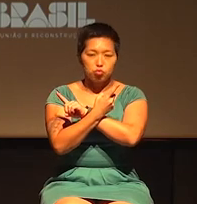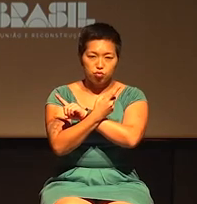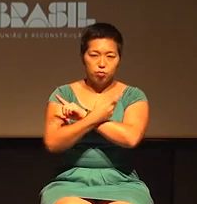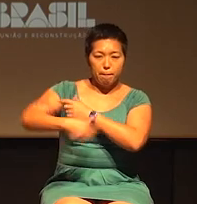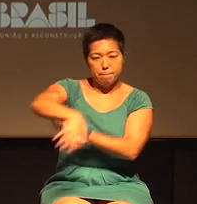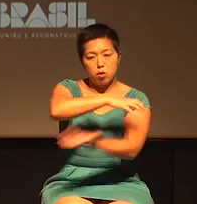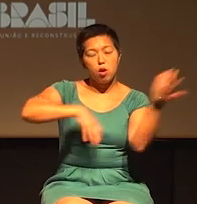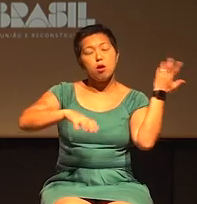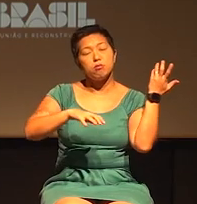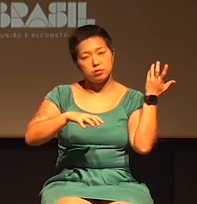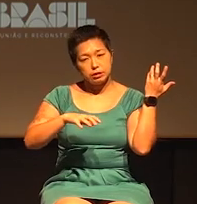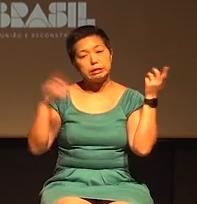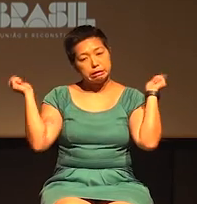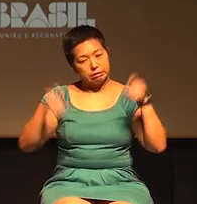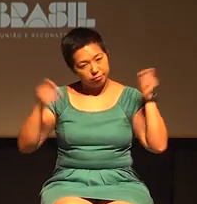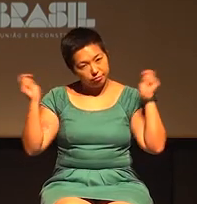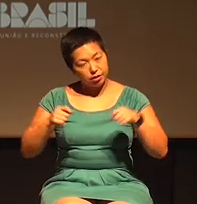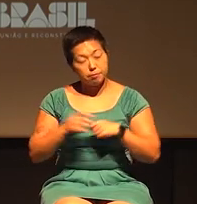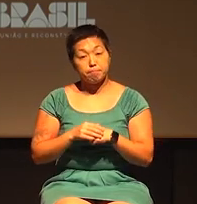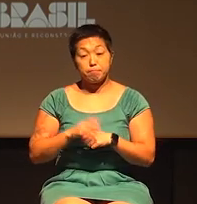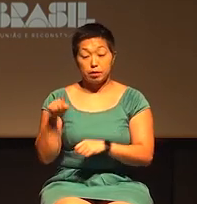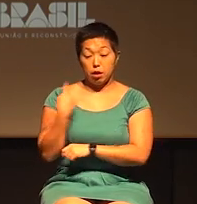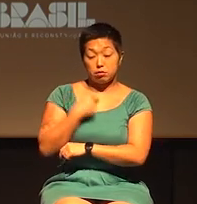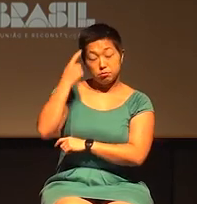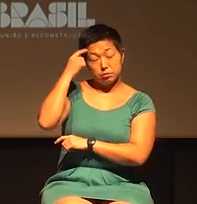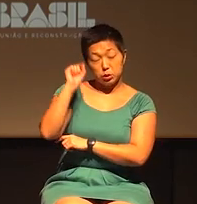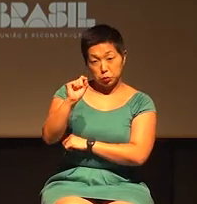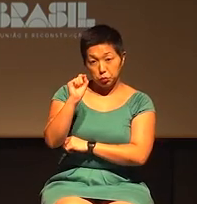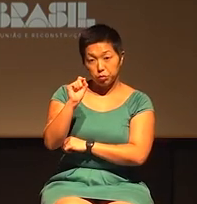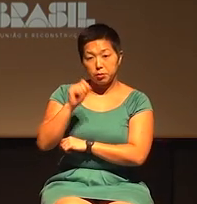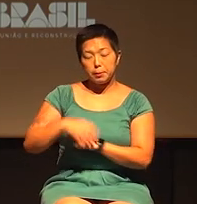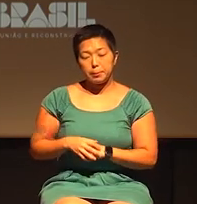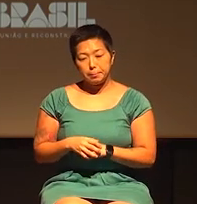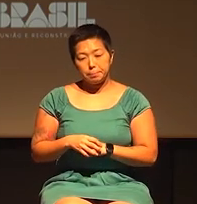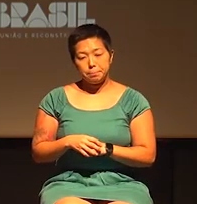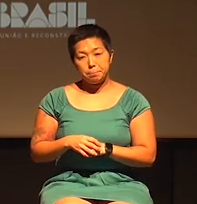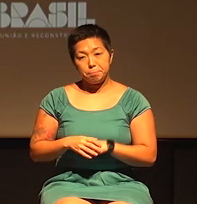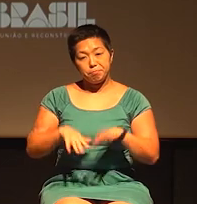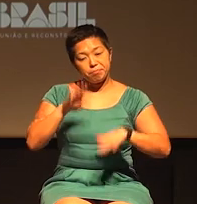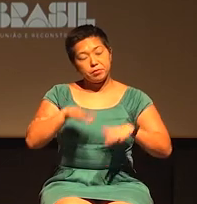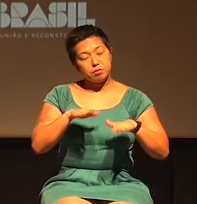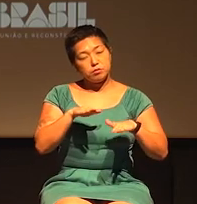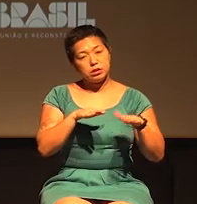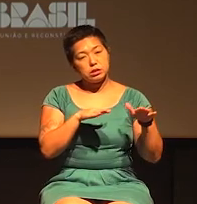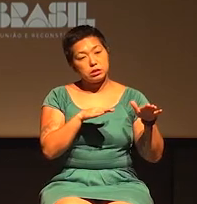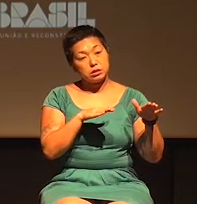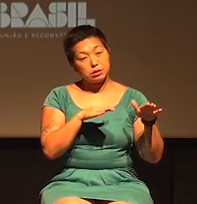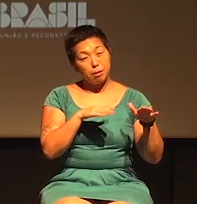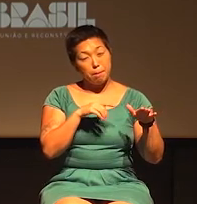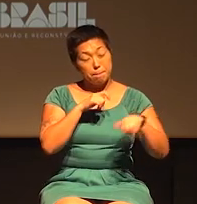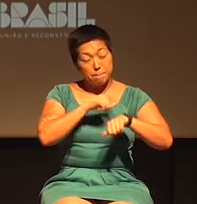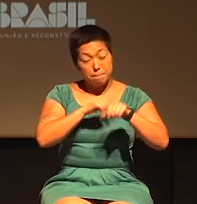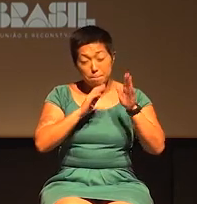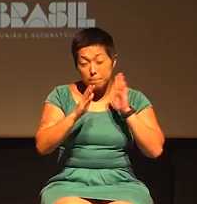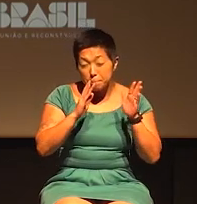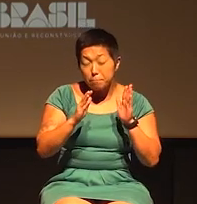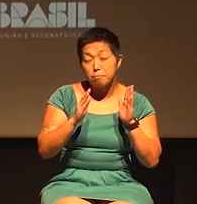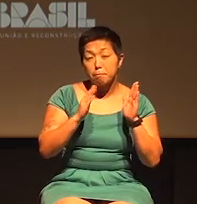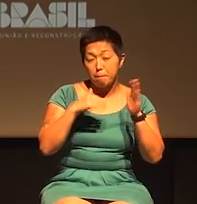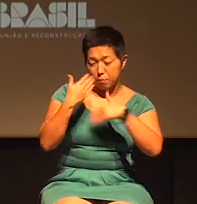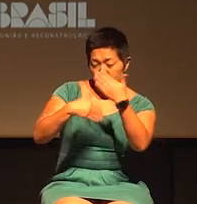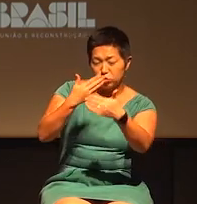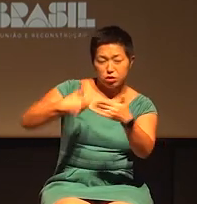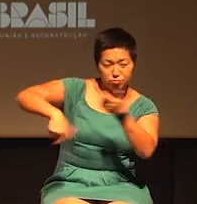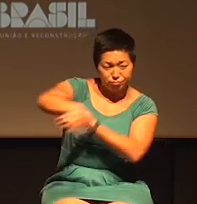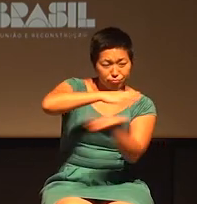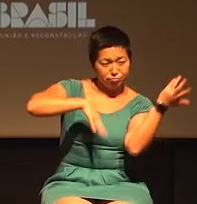é assim o que dá pra gente trazer aqui é que o Muitas vezes os processos disruptivos eles são necessários para se